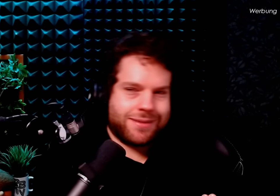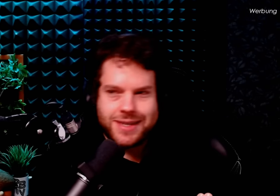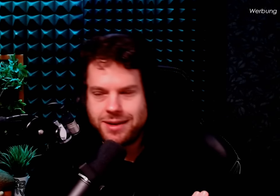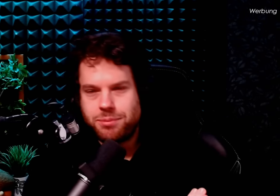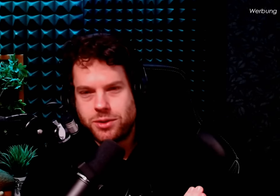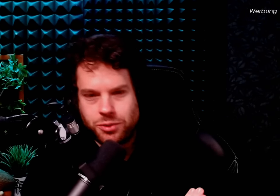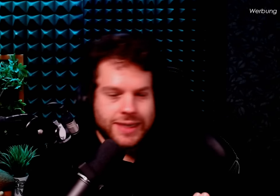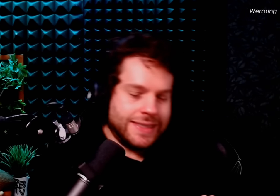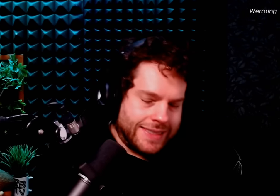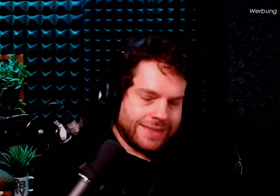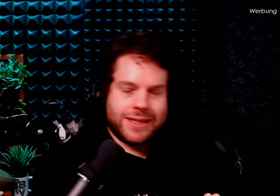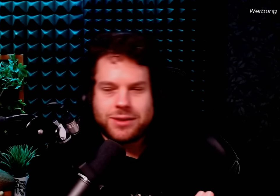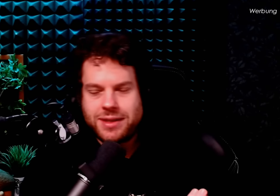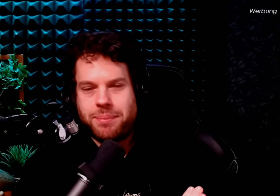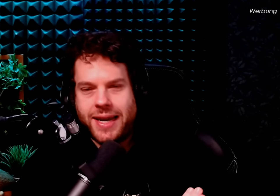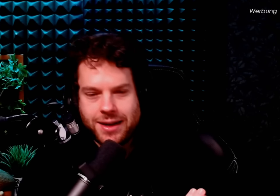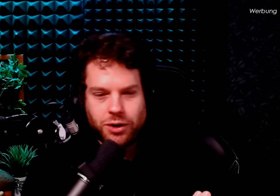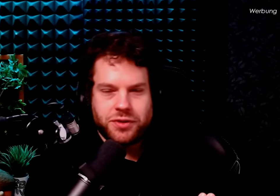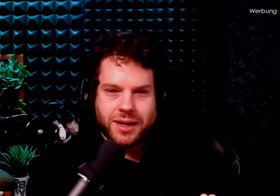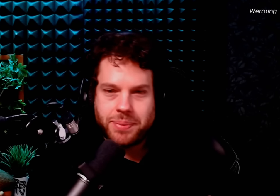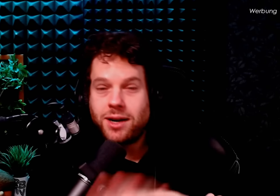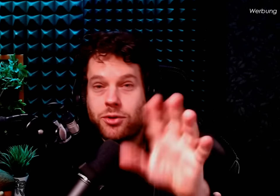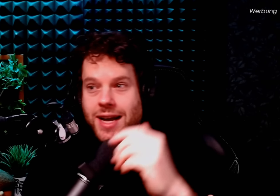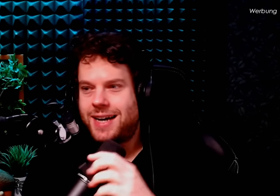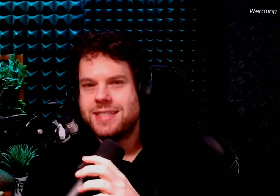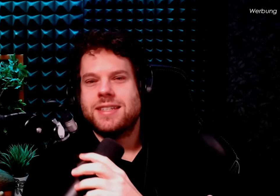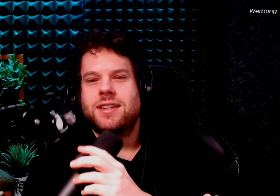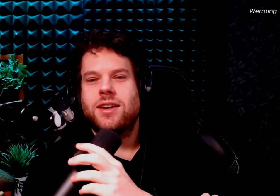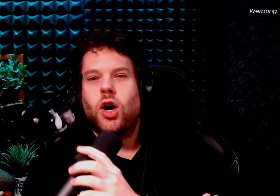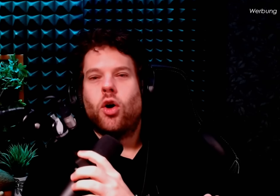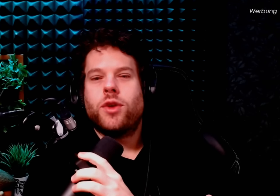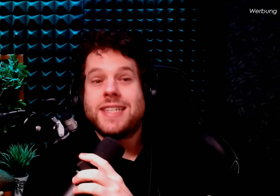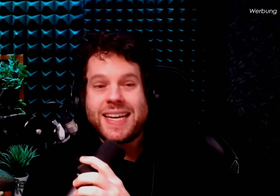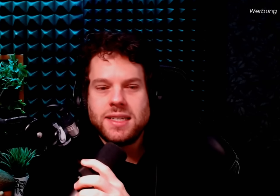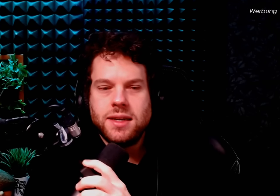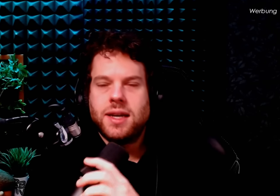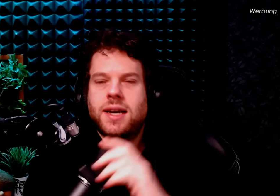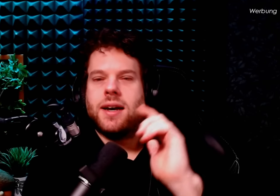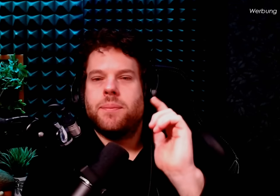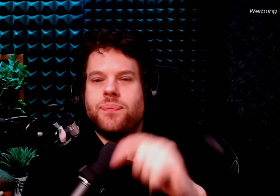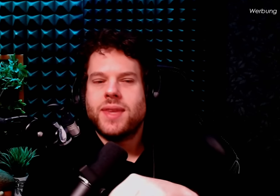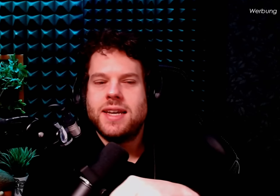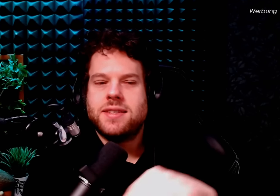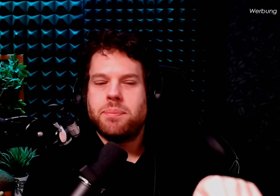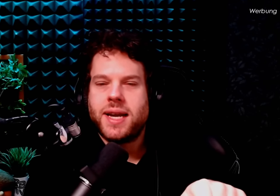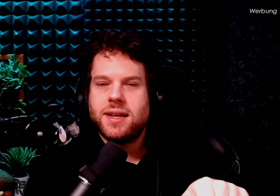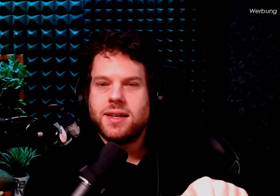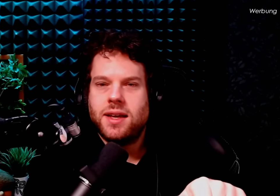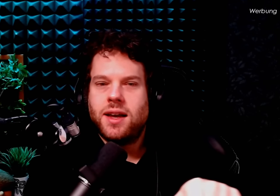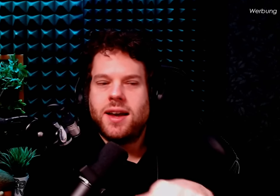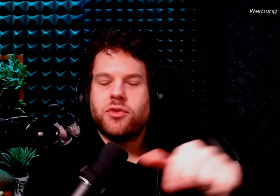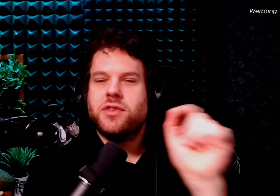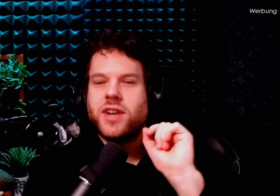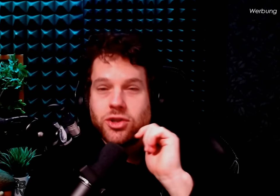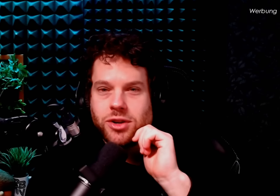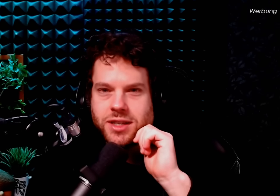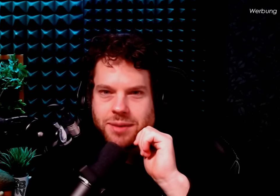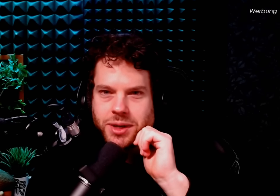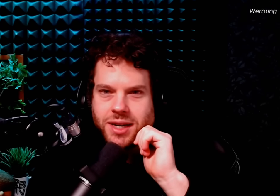naja, ich sag mal so, waren zusammen einkaufen, Rebecca und Carsten. Und dann, ähm, ist Rebecca auf die falsche Rolltreppe